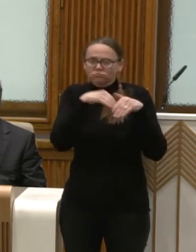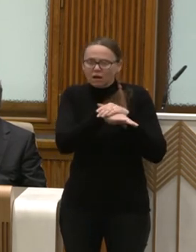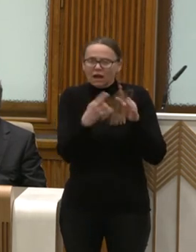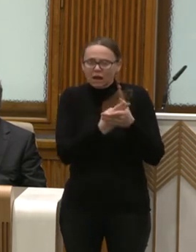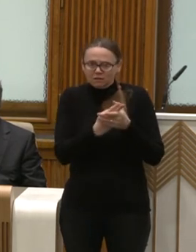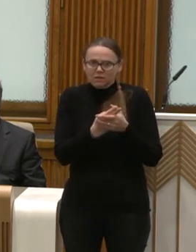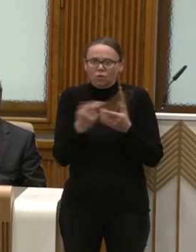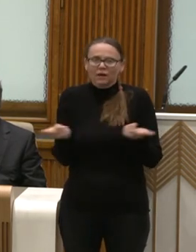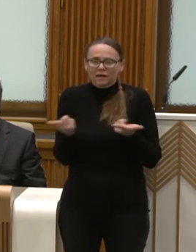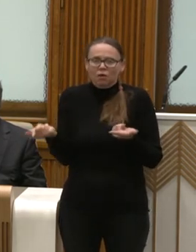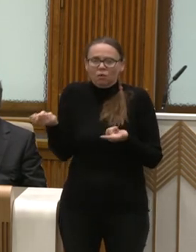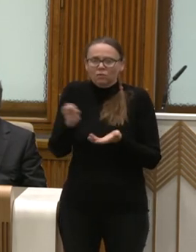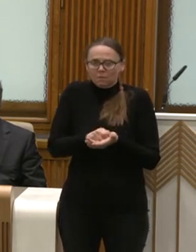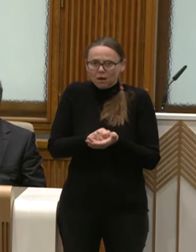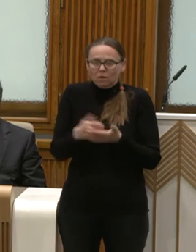sredstva.